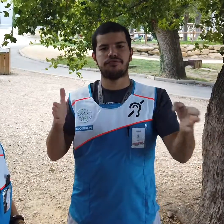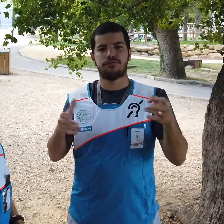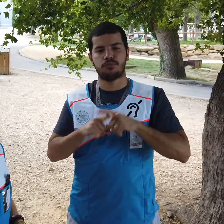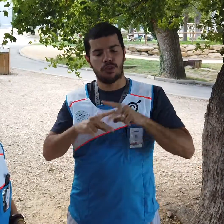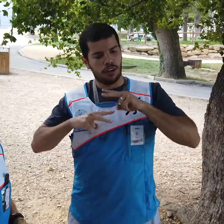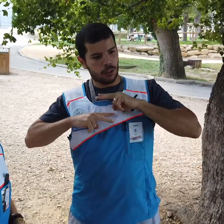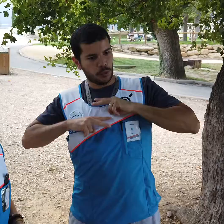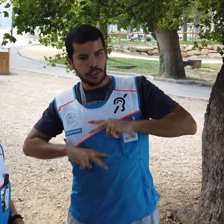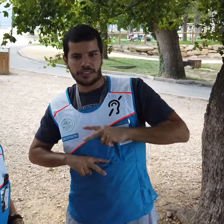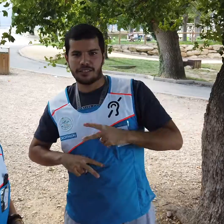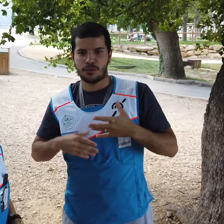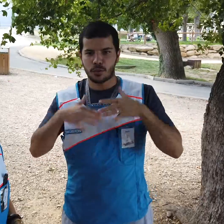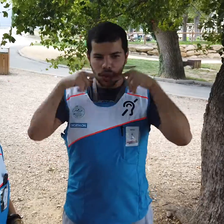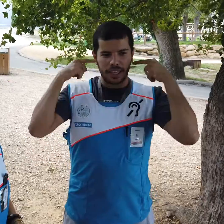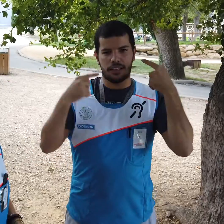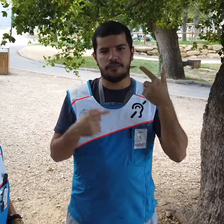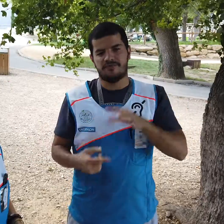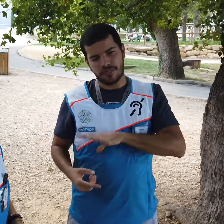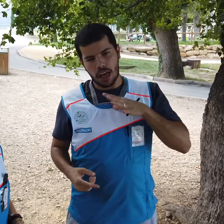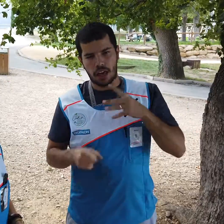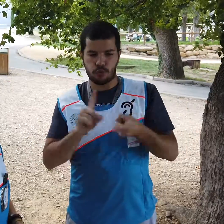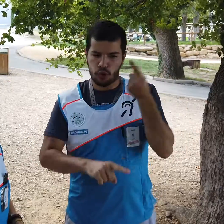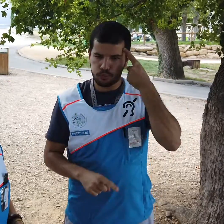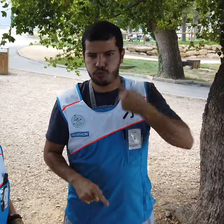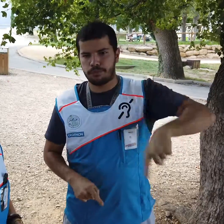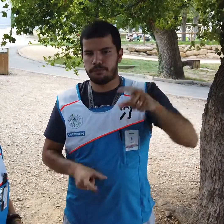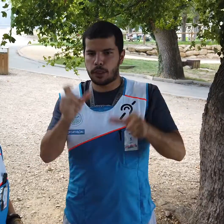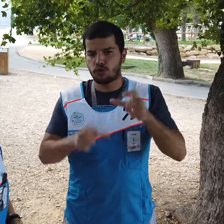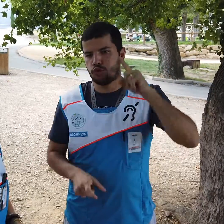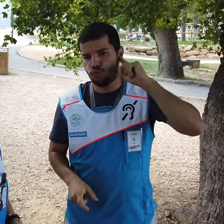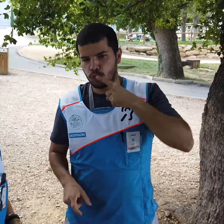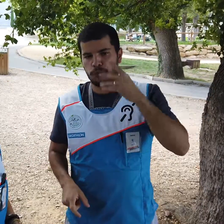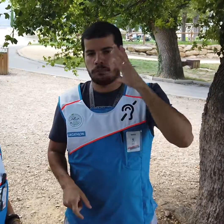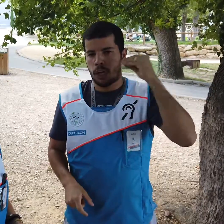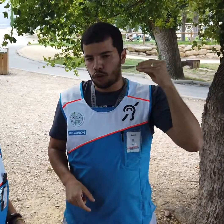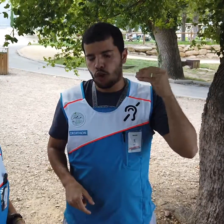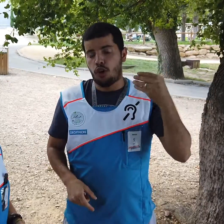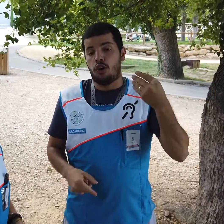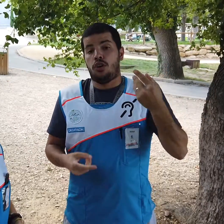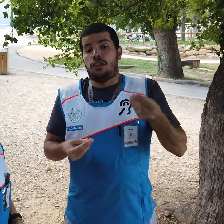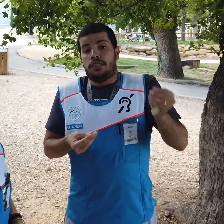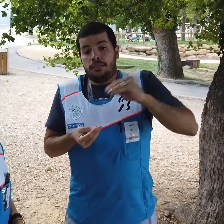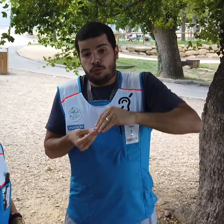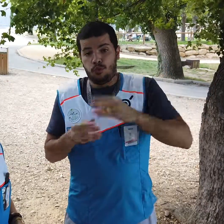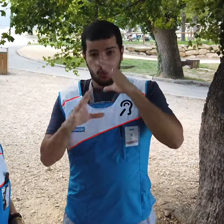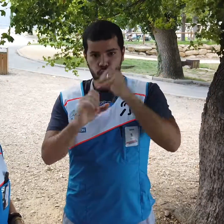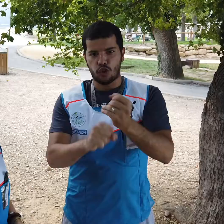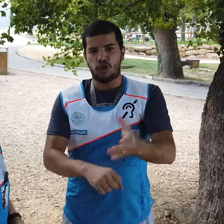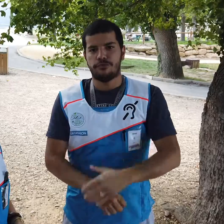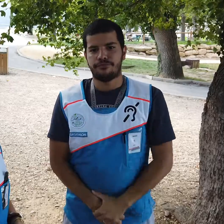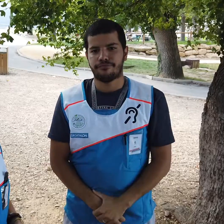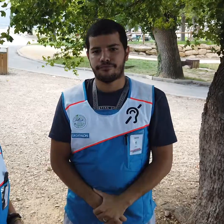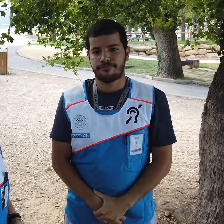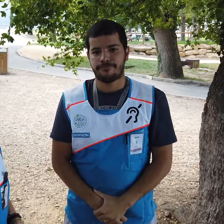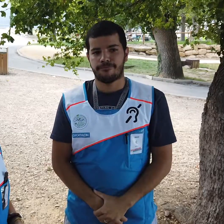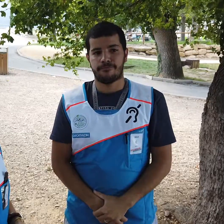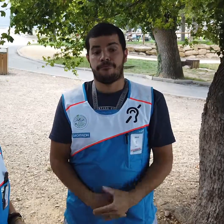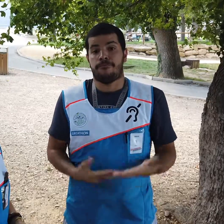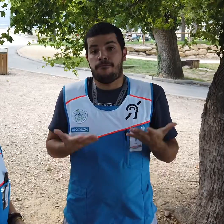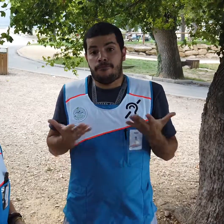à eux. Vous pouvez vous présenter à l'accueil en tant que personne malentendante et sourde. Comme ça, je pourrais venir vous